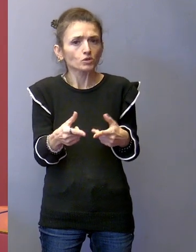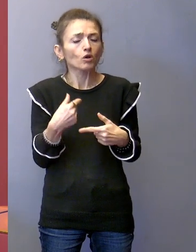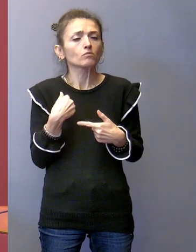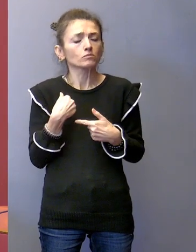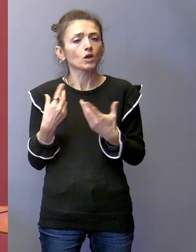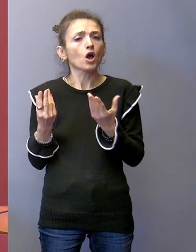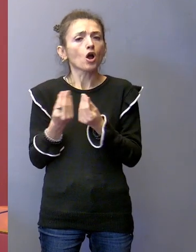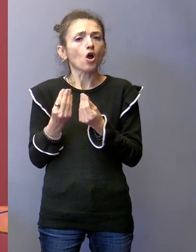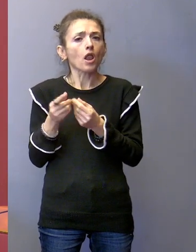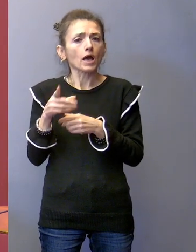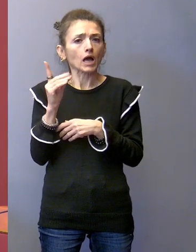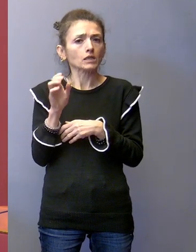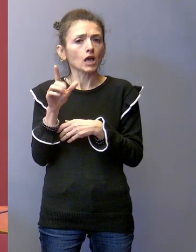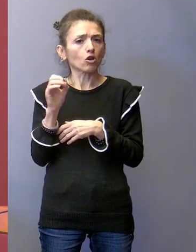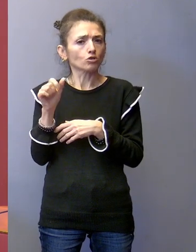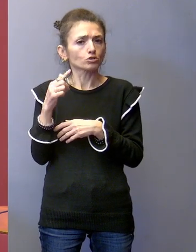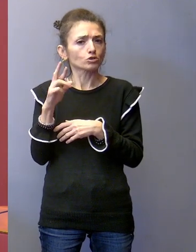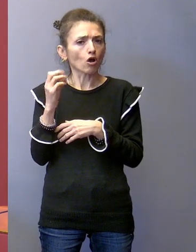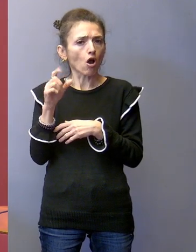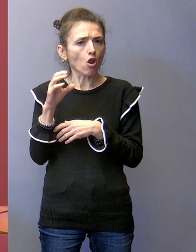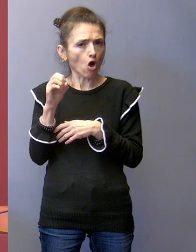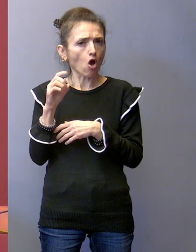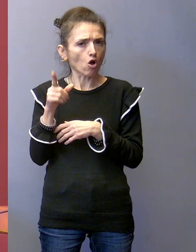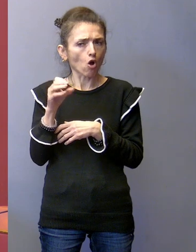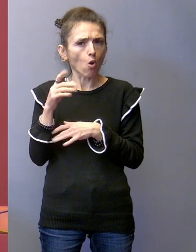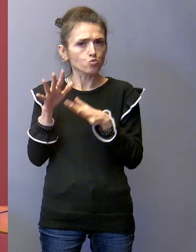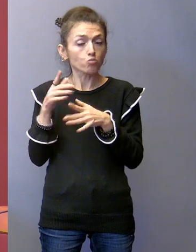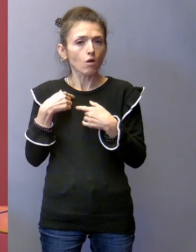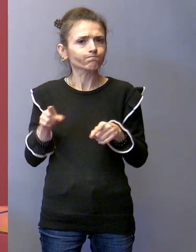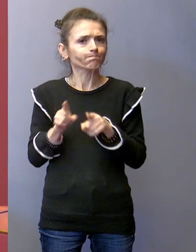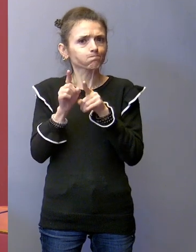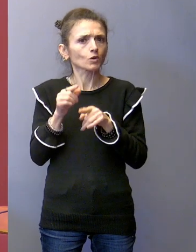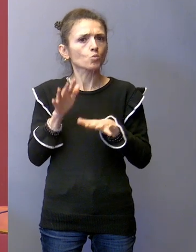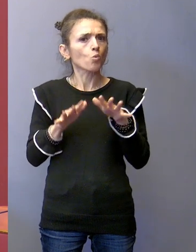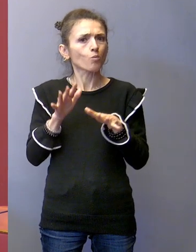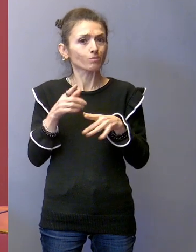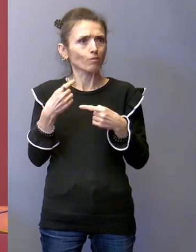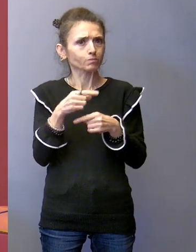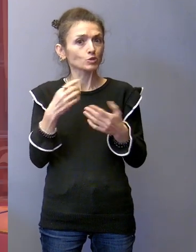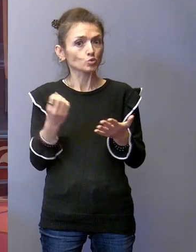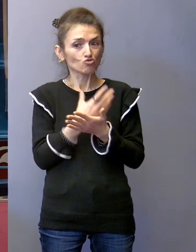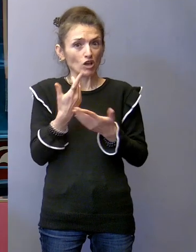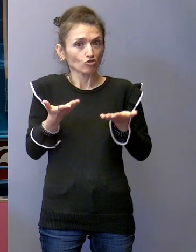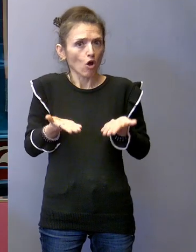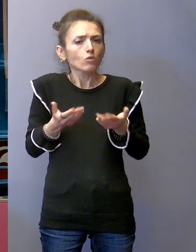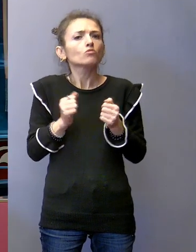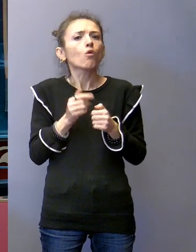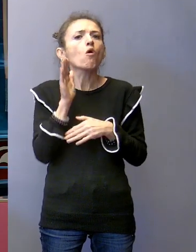dellostrologo perché sennò abbiamo creato un precedente che è molto scivoloso rispetto ai lavori d'aula grazie